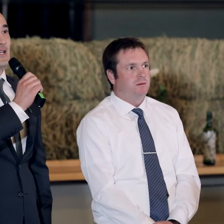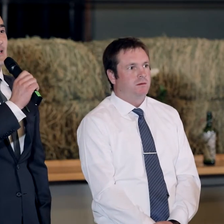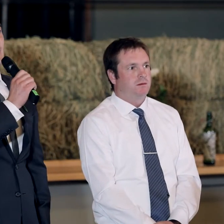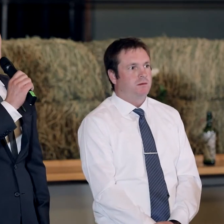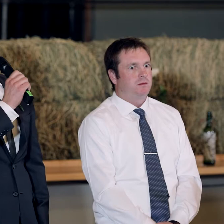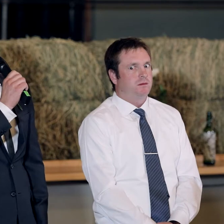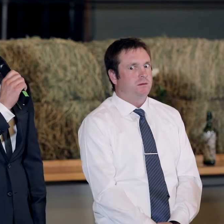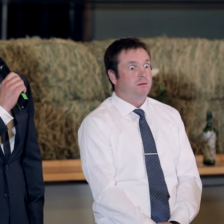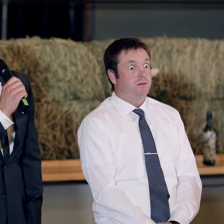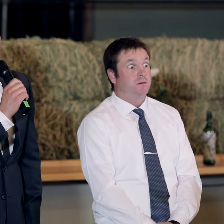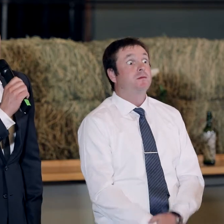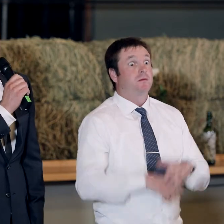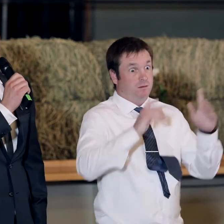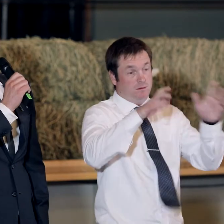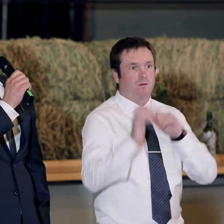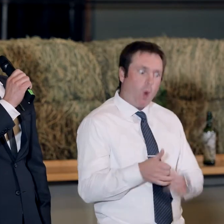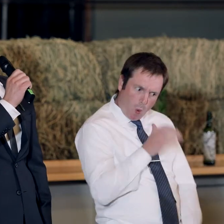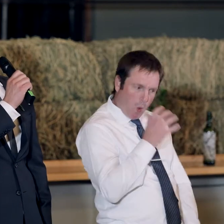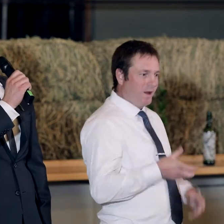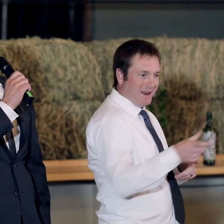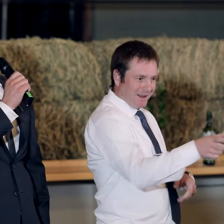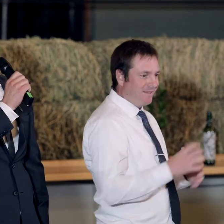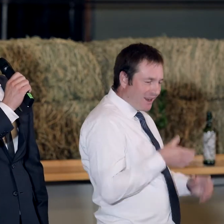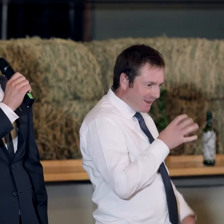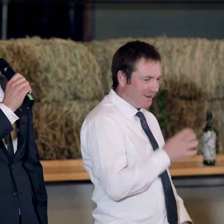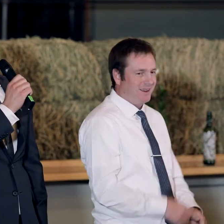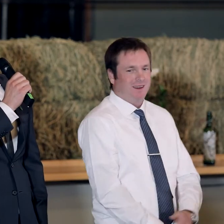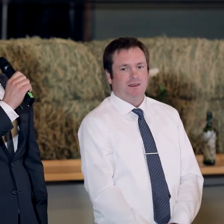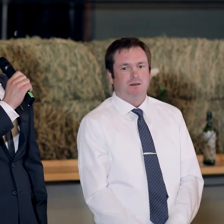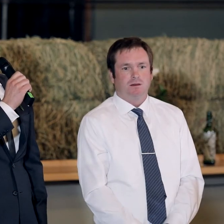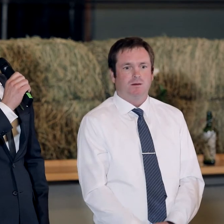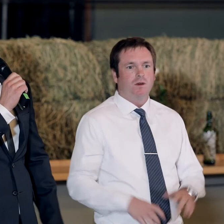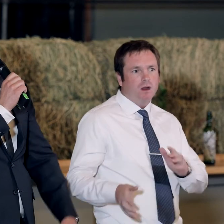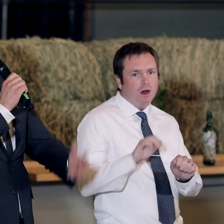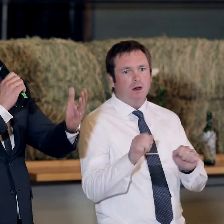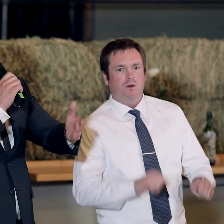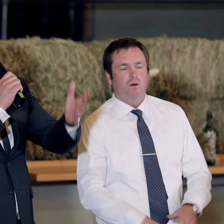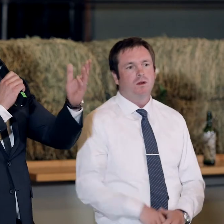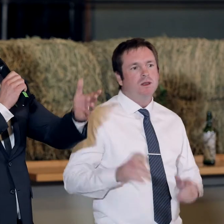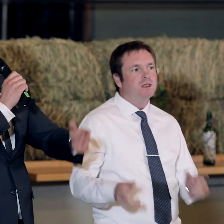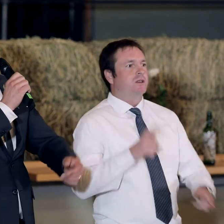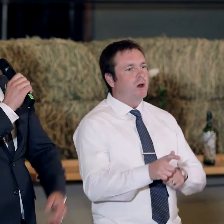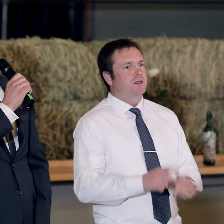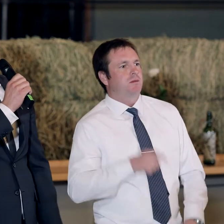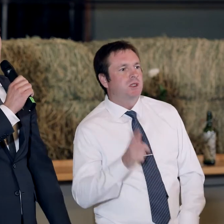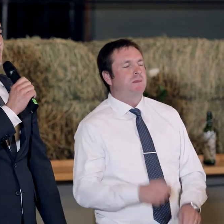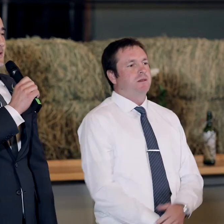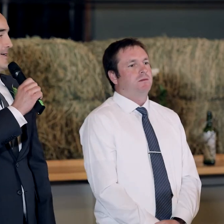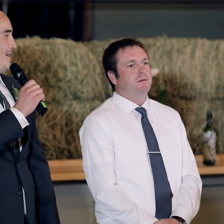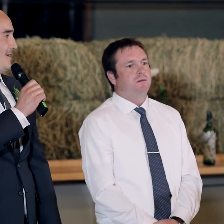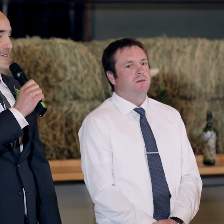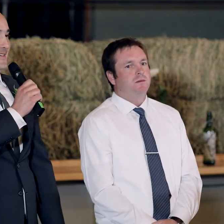en dan, en dan natuurlijk die Kapenaars, vir die, vir die Langtocht Noord aan verpak het, die Johan, Jansies van die handskepers,